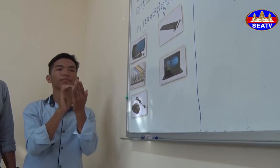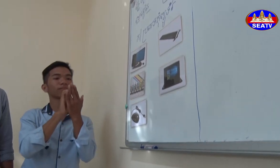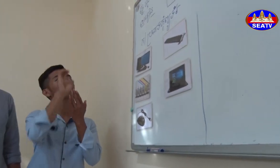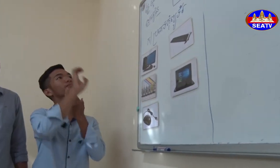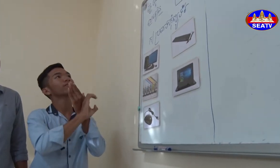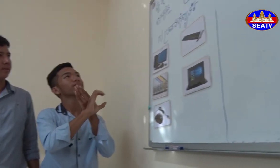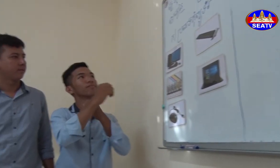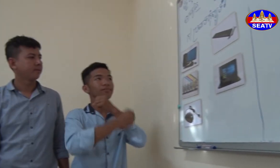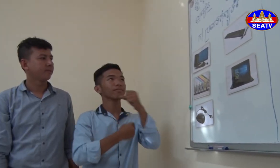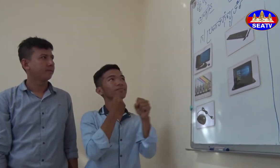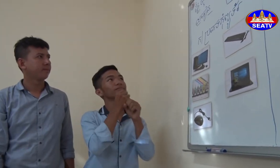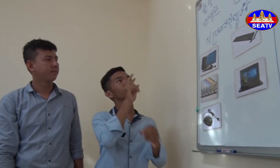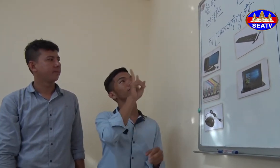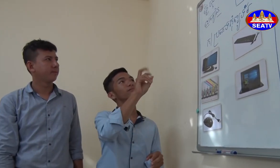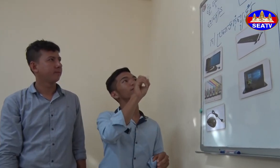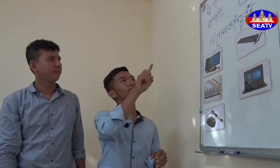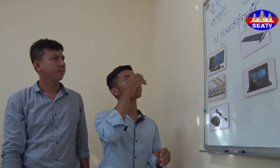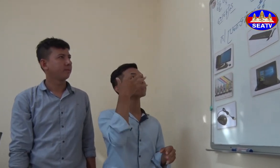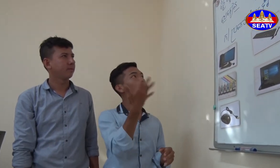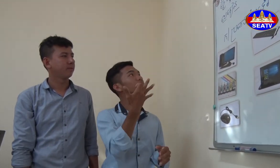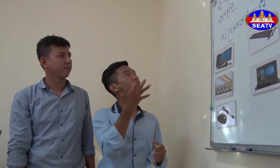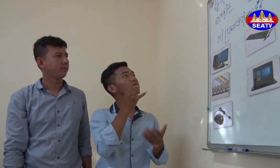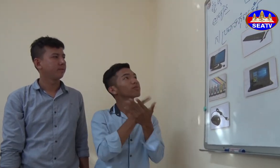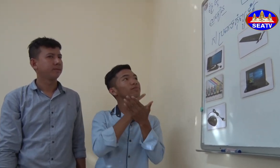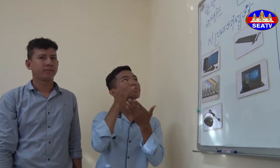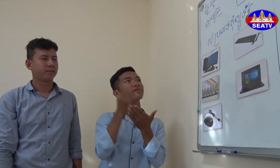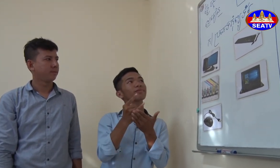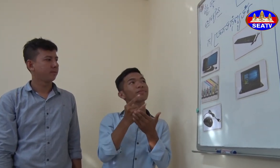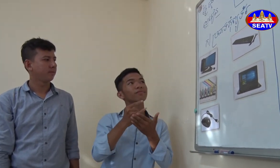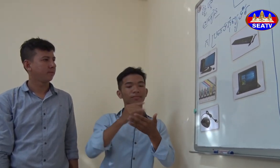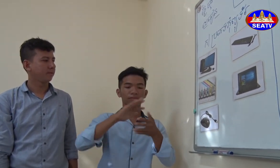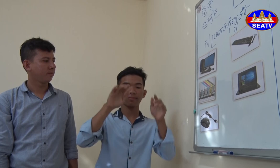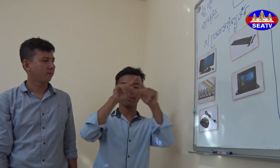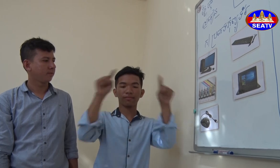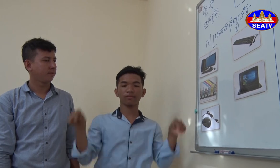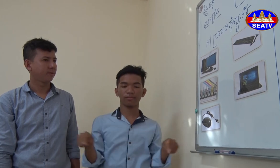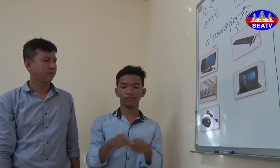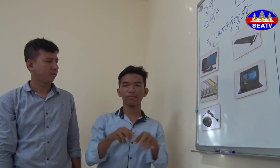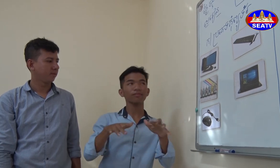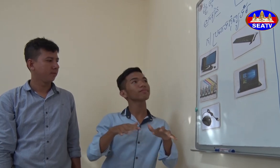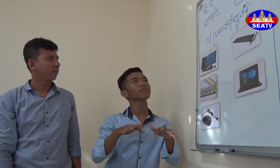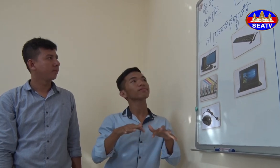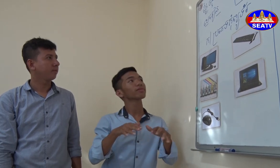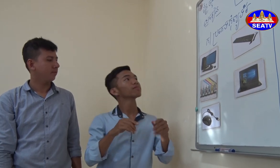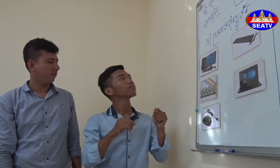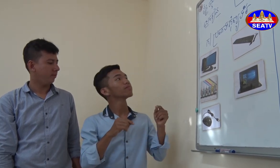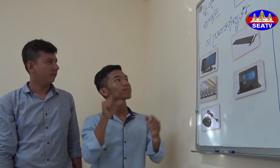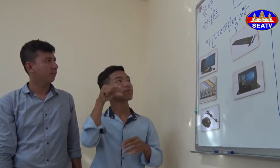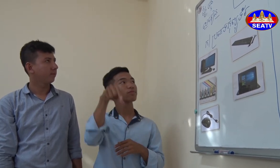ផ្ដល់ឱកាសដល់អ្នកស្ដាប់ឮបានសិក្សានៅភាសាសញ្ញានៅទីនេះដែលឥតគិតថ្លៃផងដែរដែលក្នុងមួយវគ្គមានរយៈពេល6ខែ ត